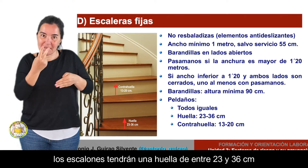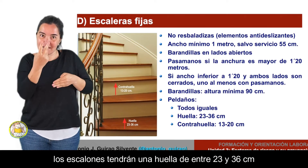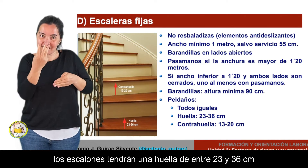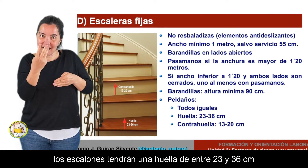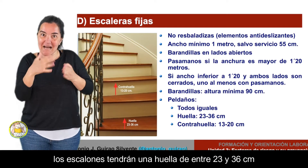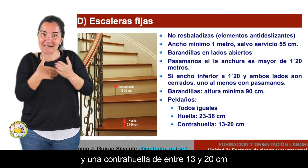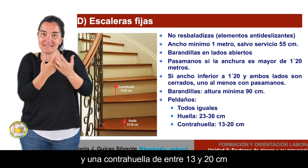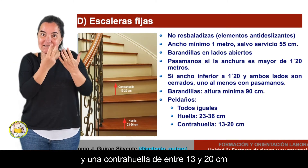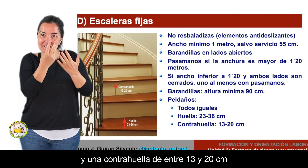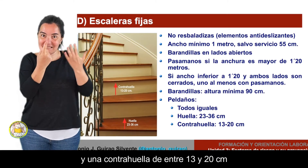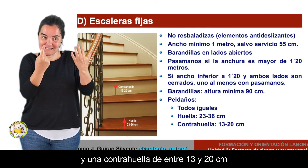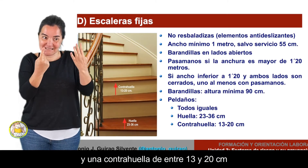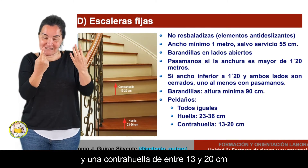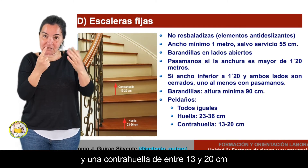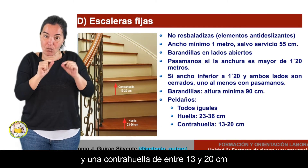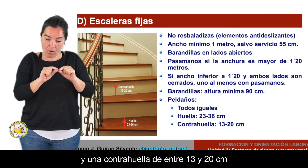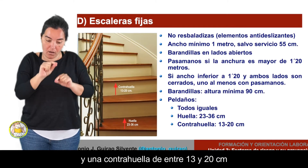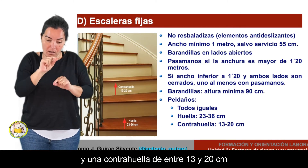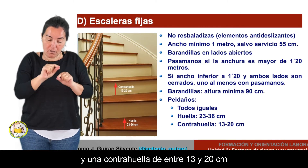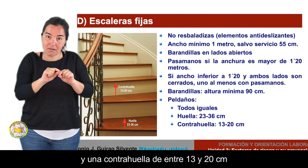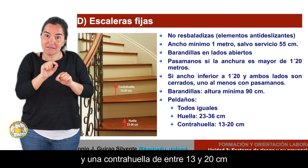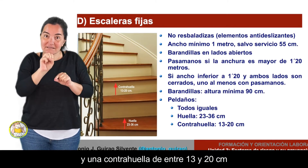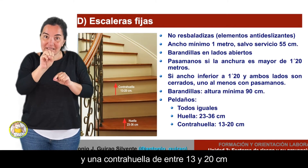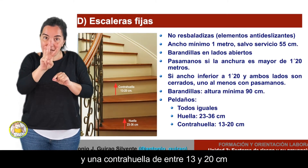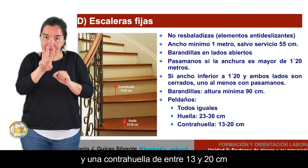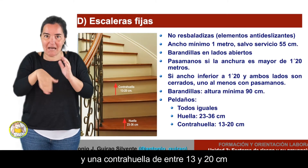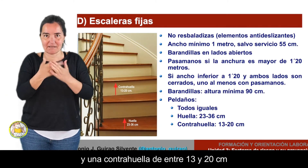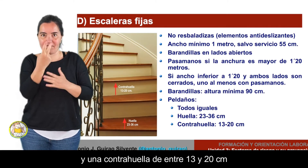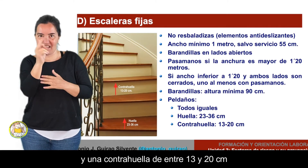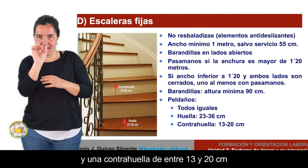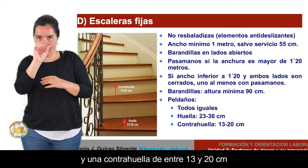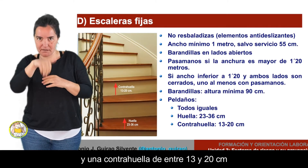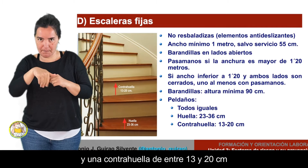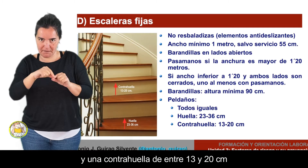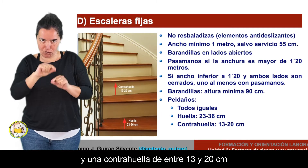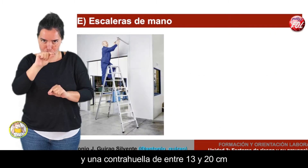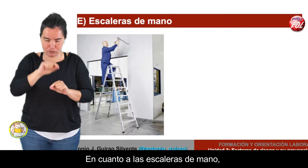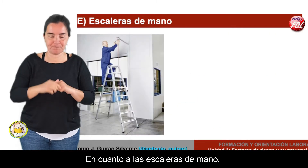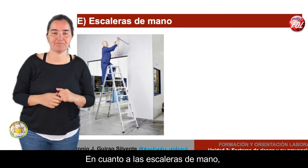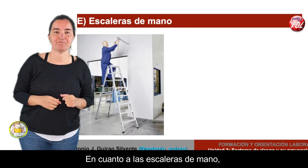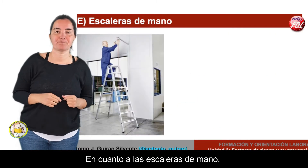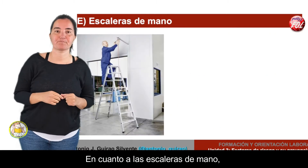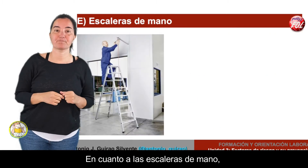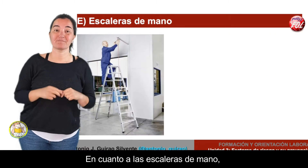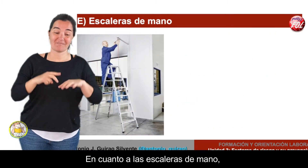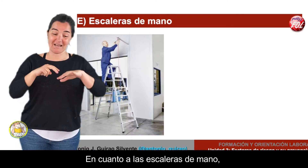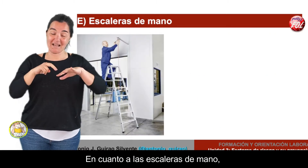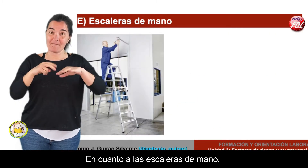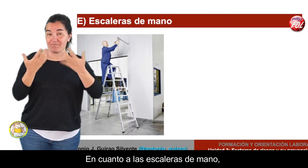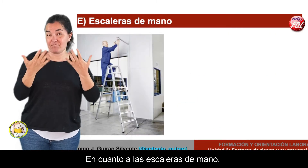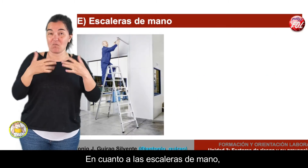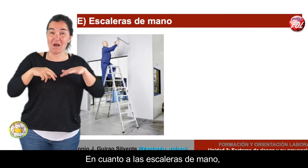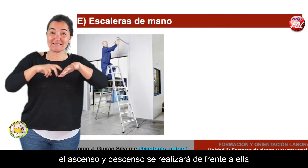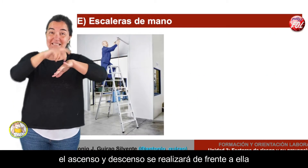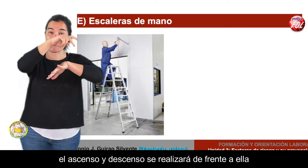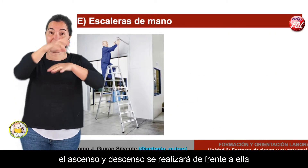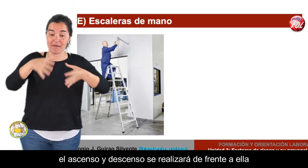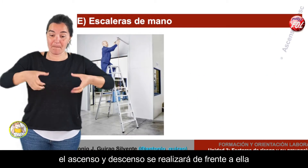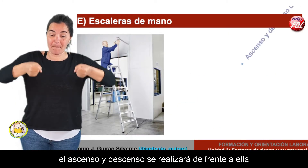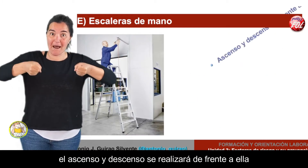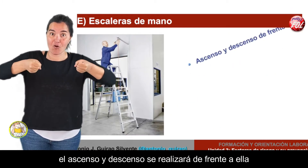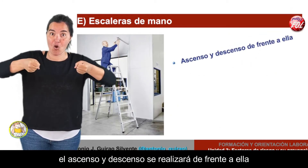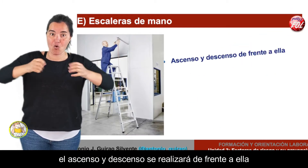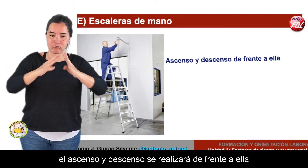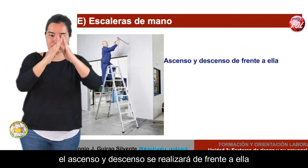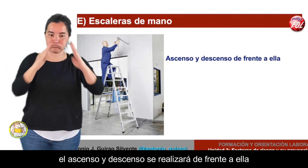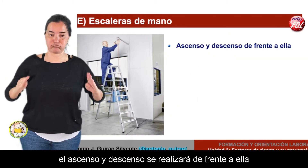36 centímetros y una contrahuella de entre 13 y 20 centímetros. En cuanto a las escaleras de mano, el